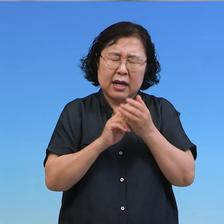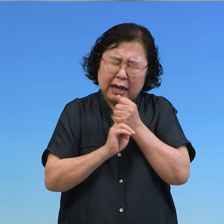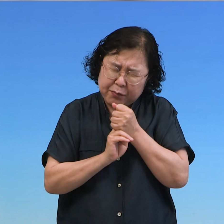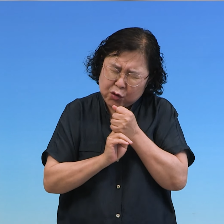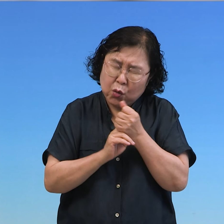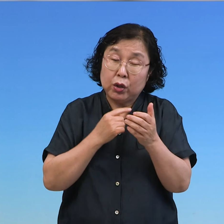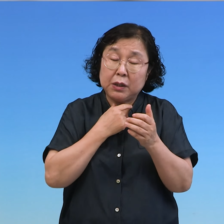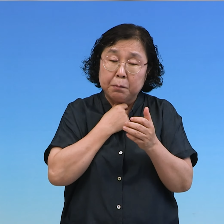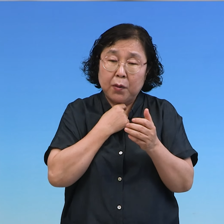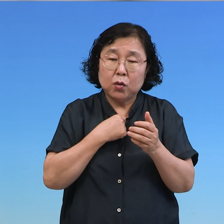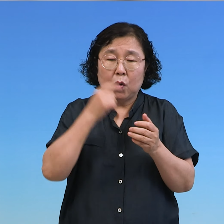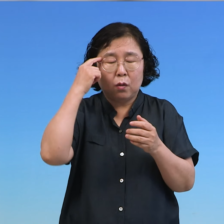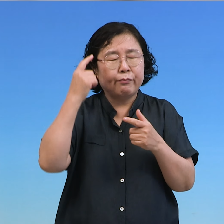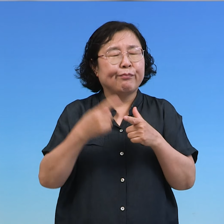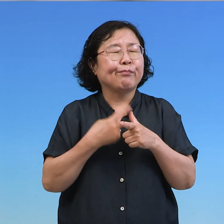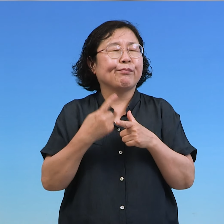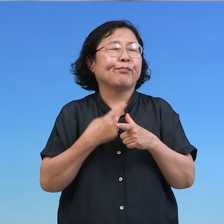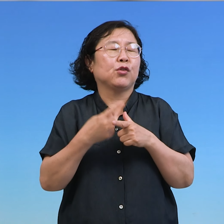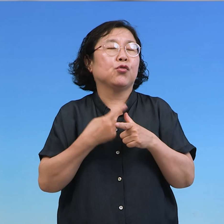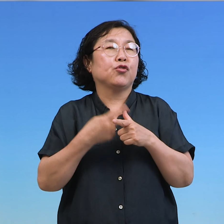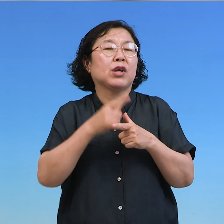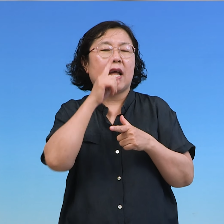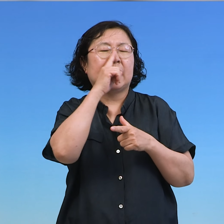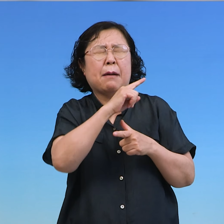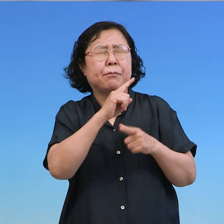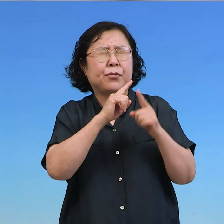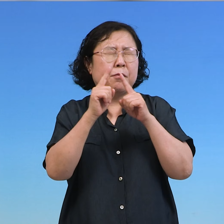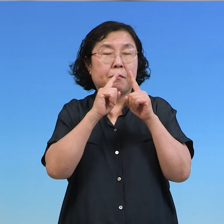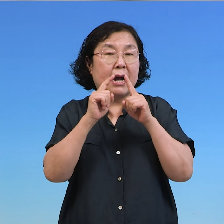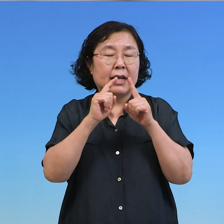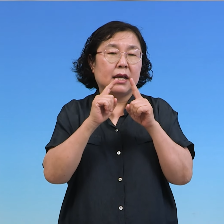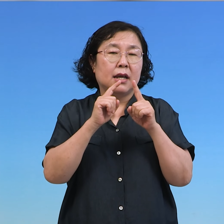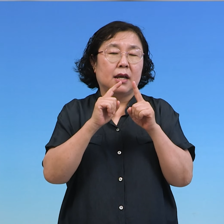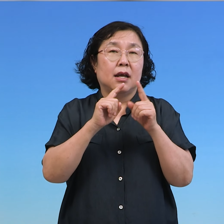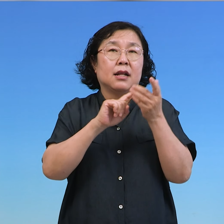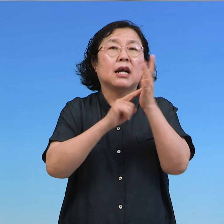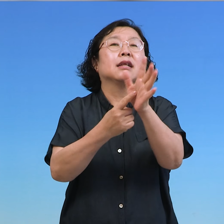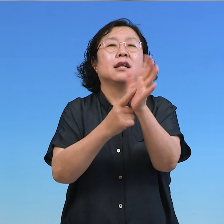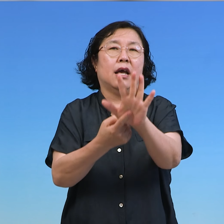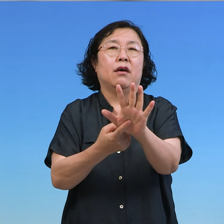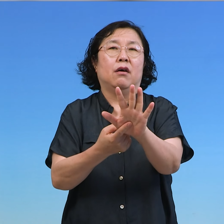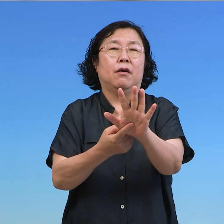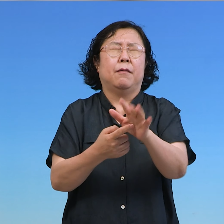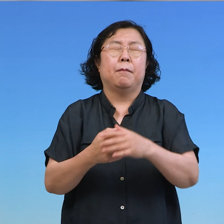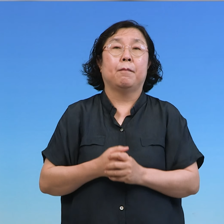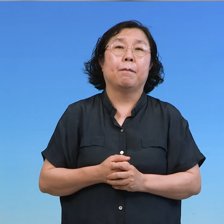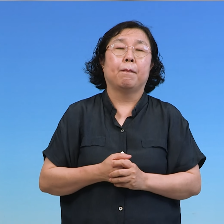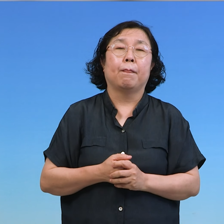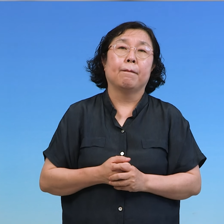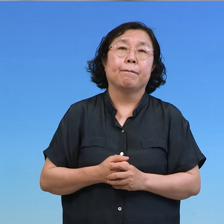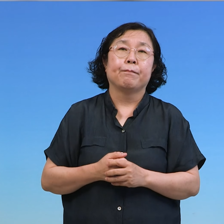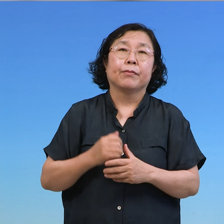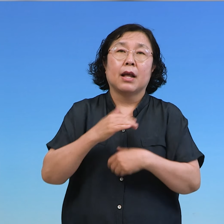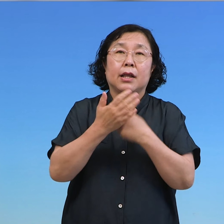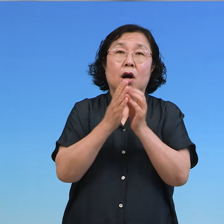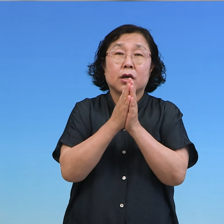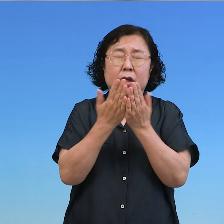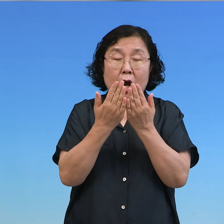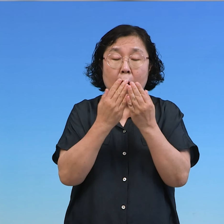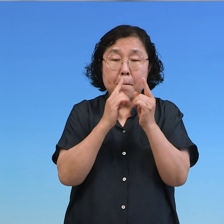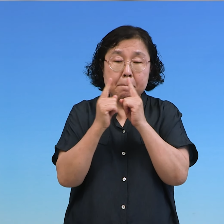감춥니다 예수님이 말씀하신 그대로예요 그 사람 속에 든 게 나온다는 거예요 말씀 묵상은 왜 해야